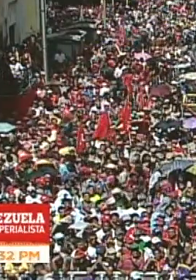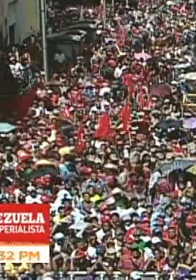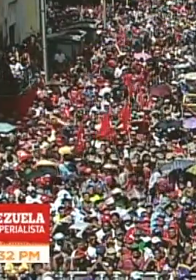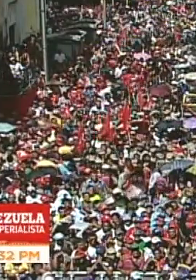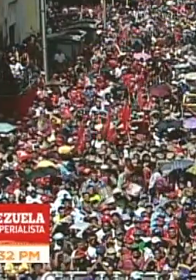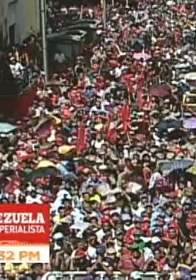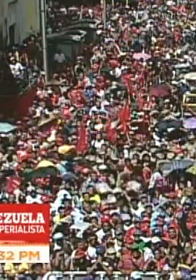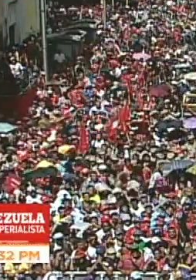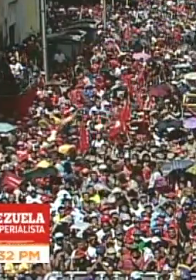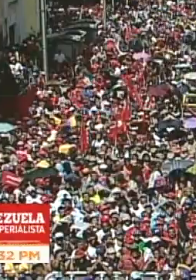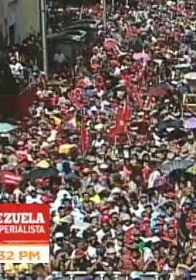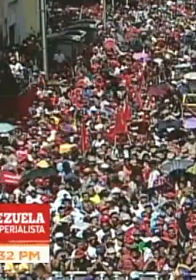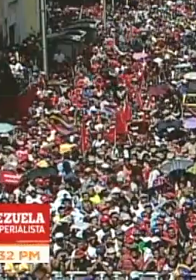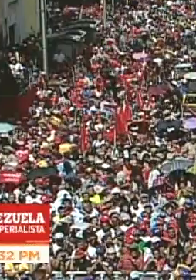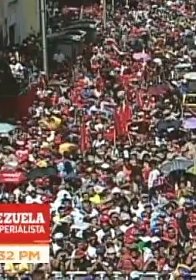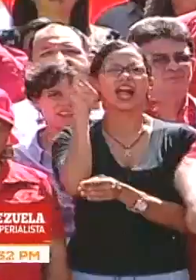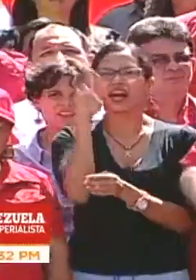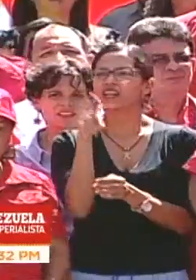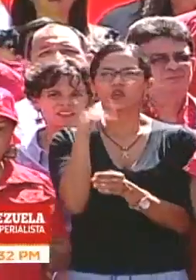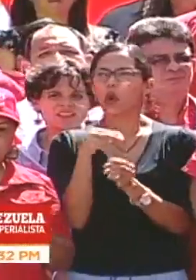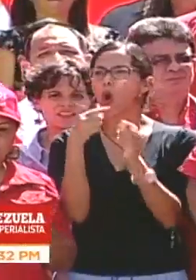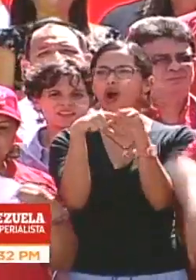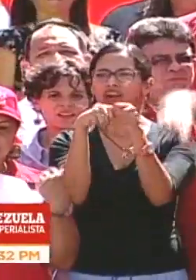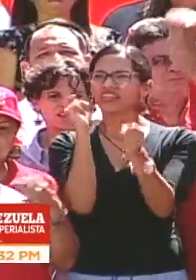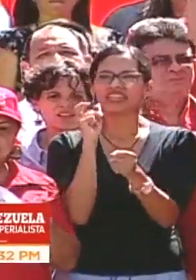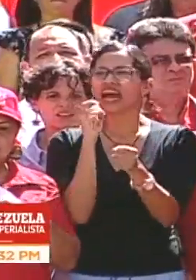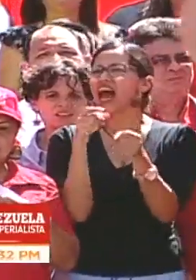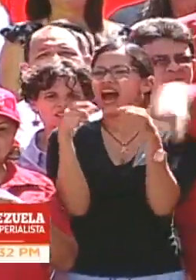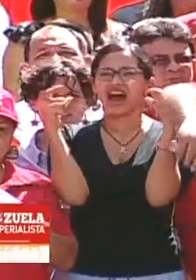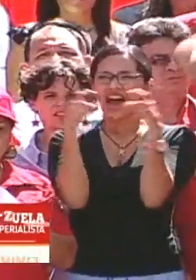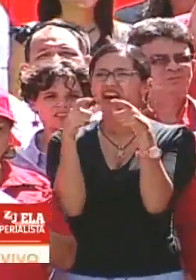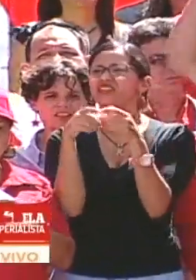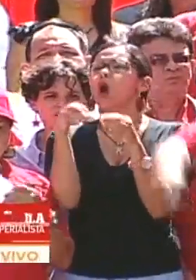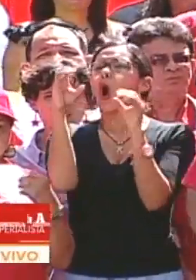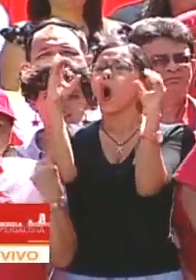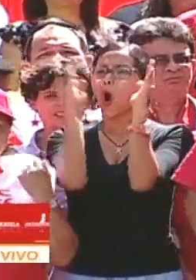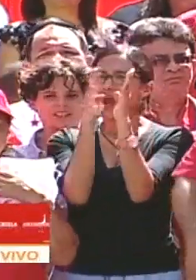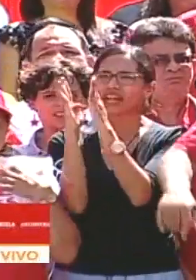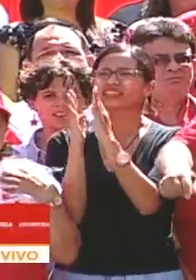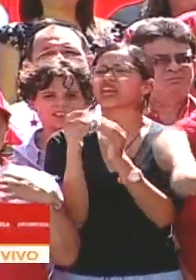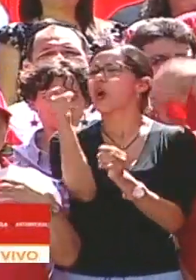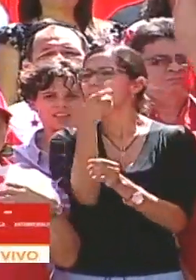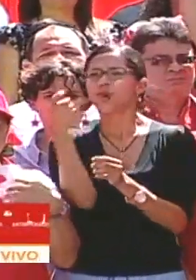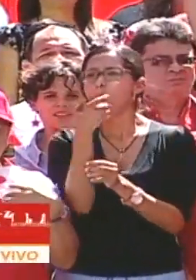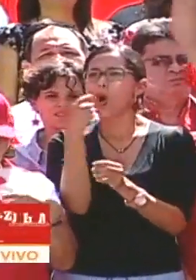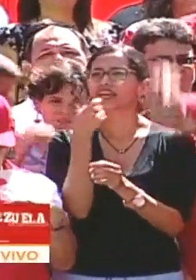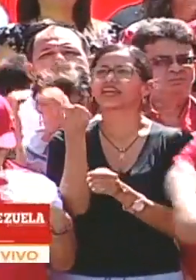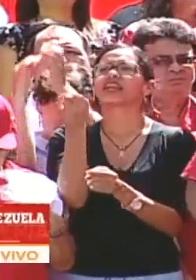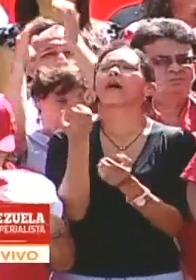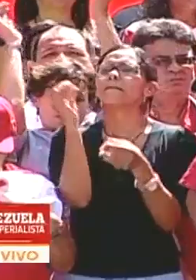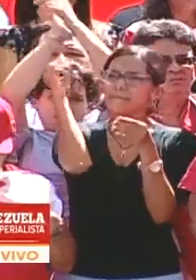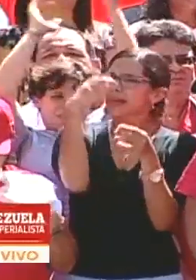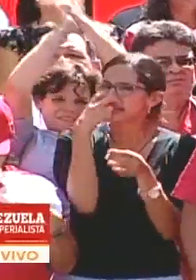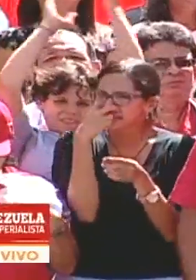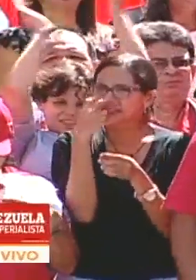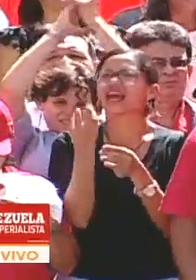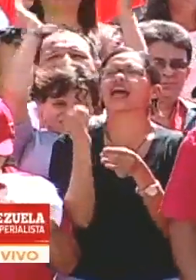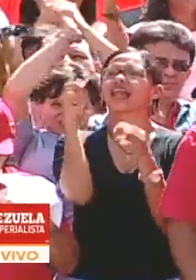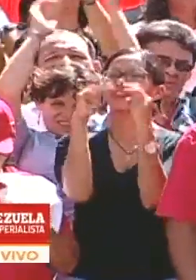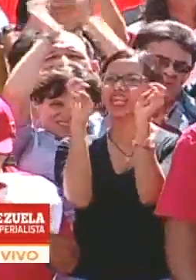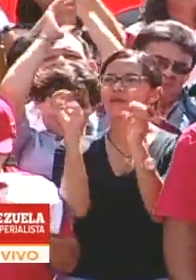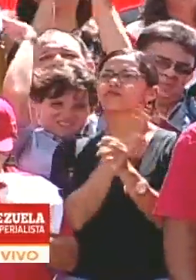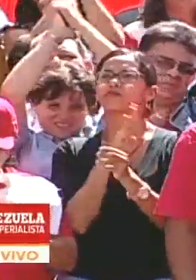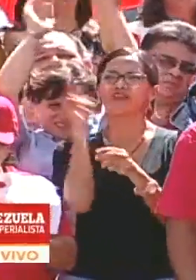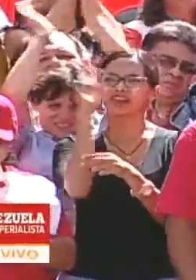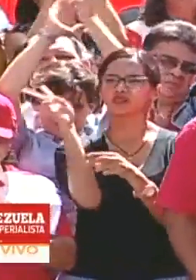proponer que Venezuela jamás pueda adherirse a ningún organismo que intente meterse en los asuntos internos de